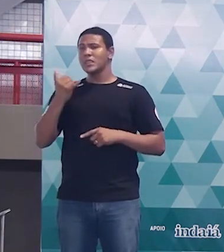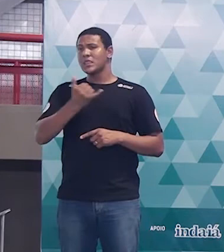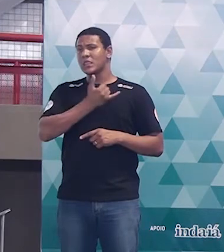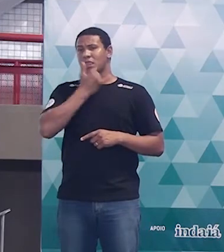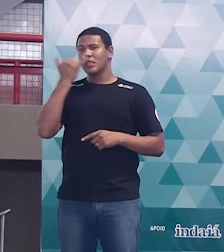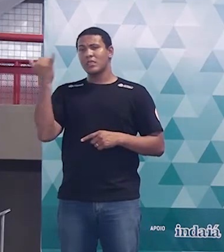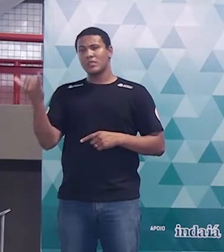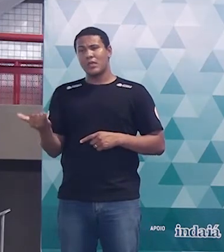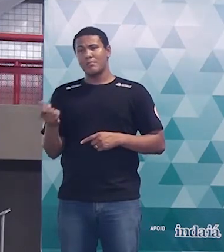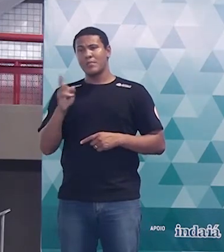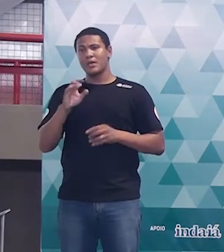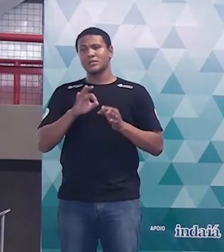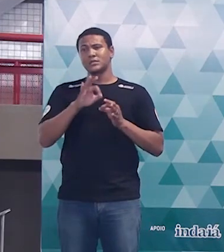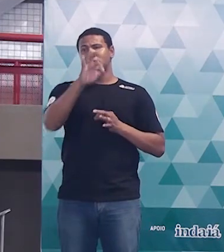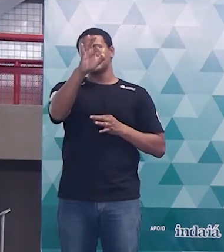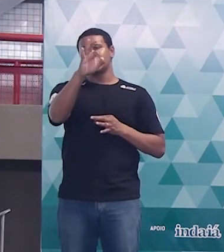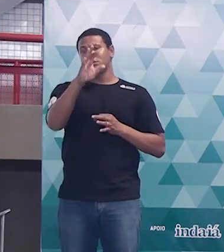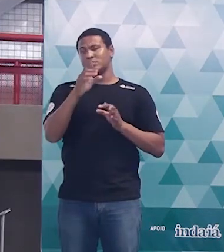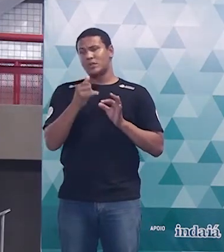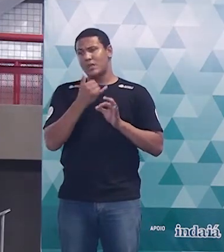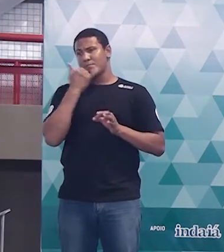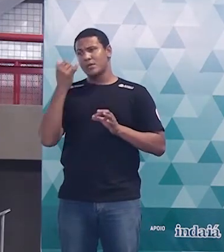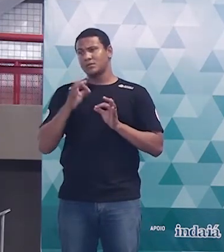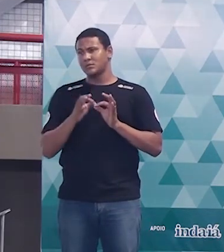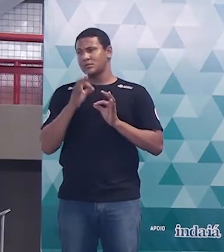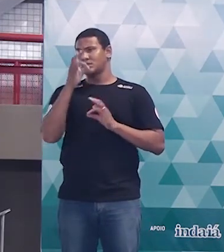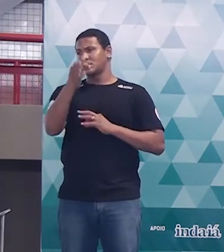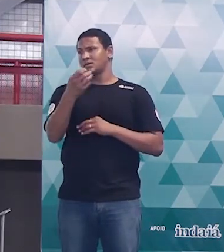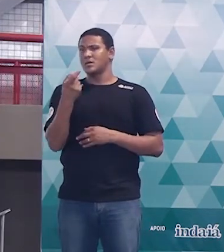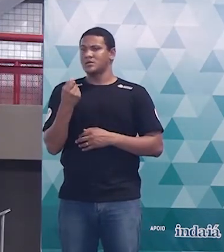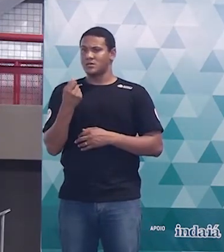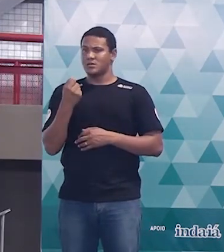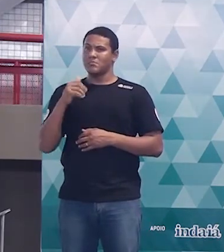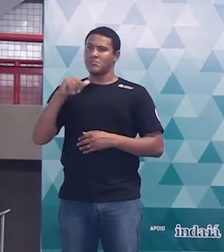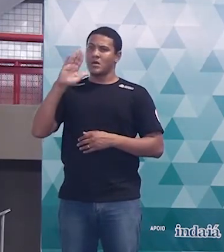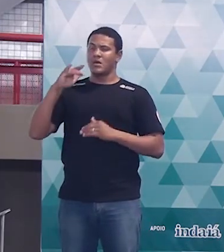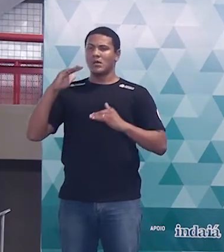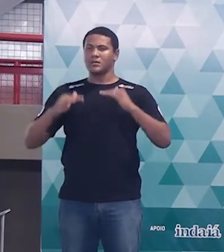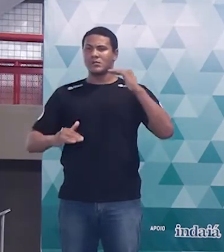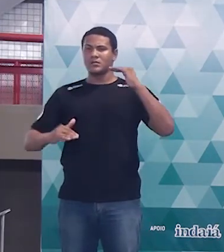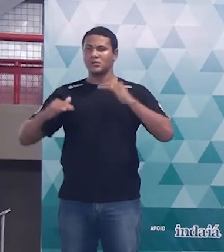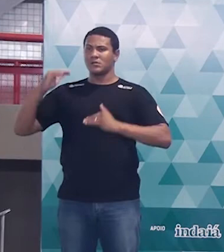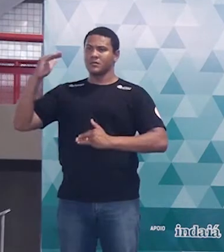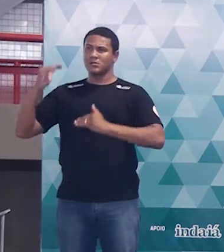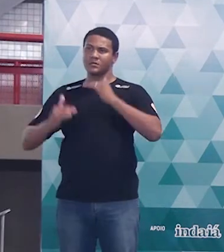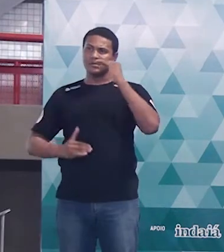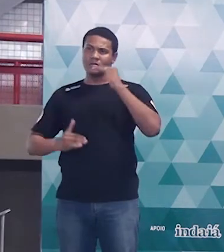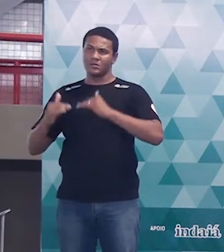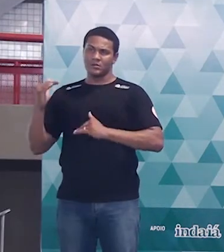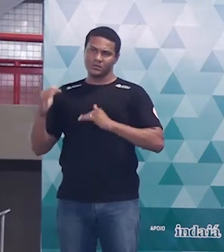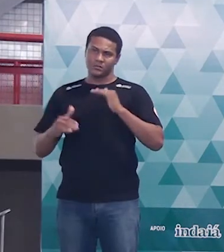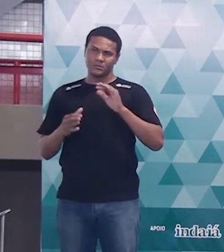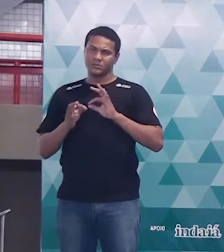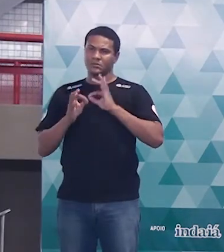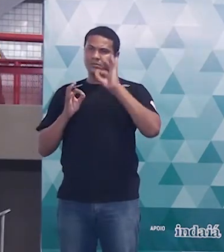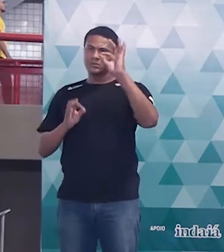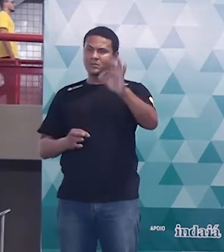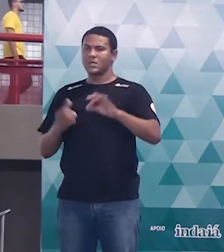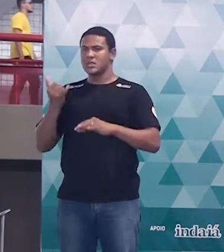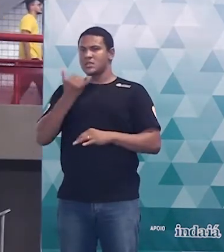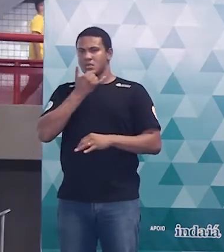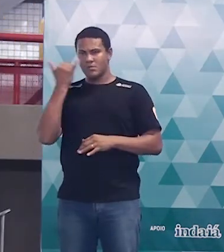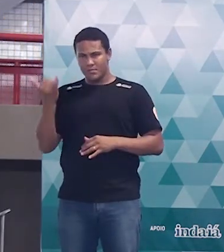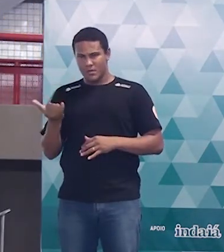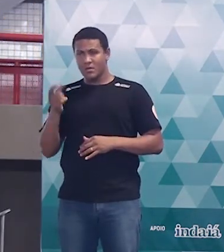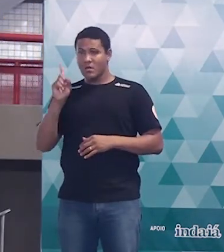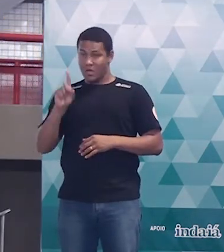da distância. O preço varia de acordo com a distância. O preço